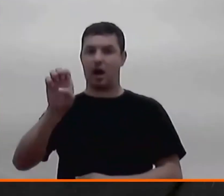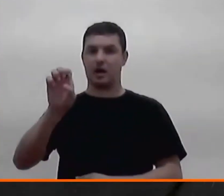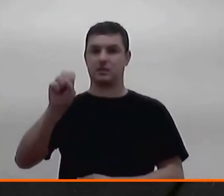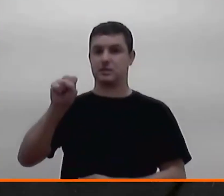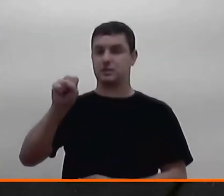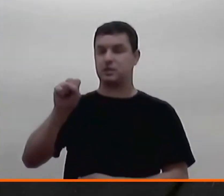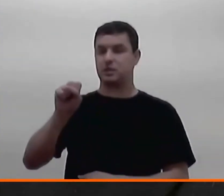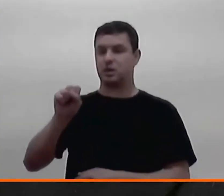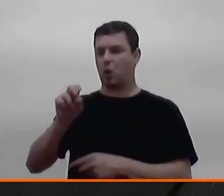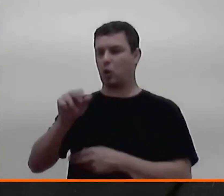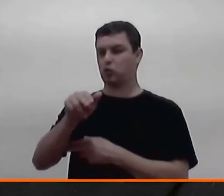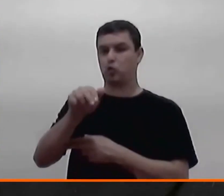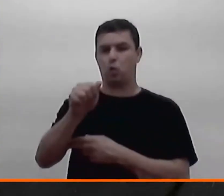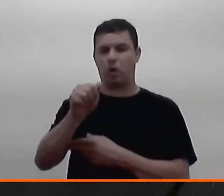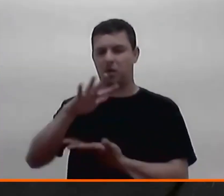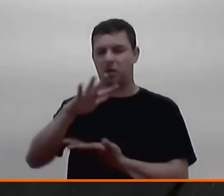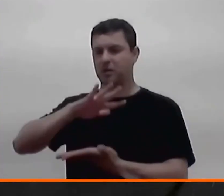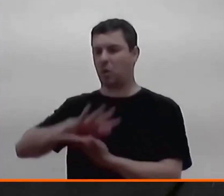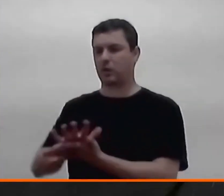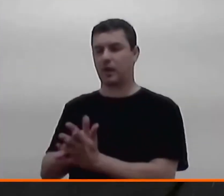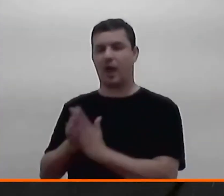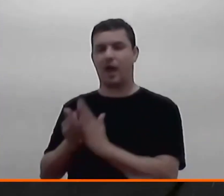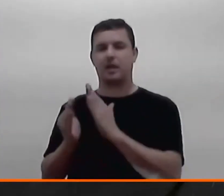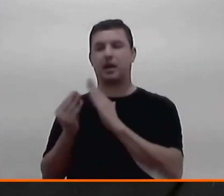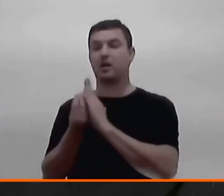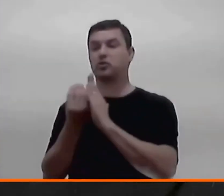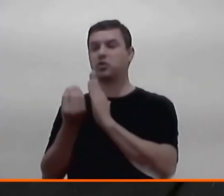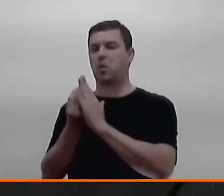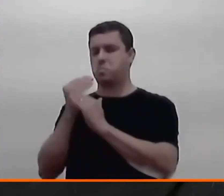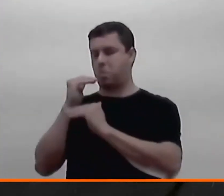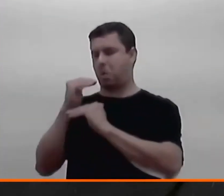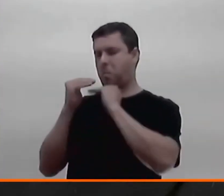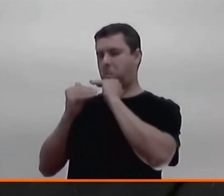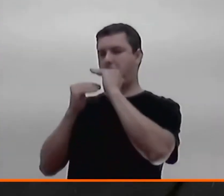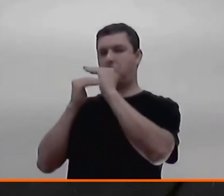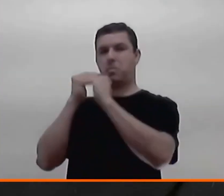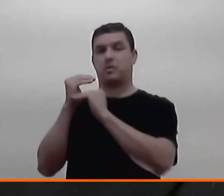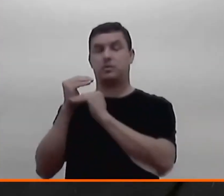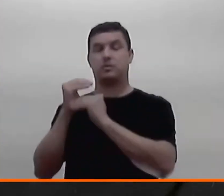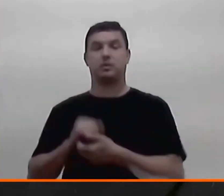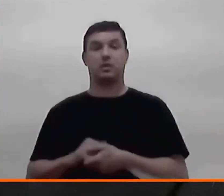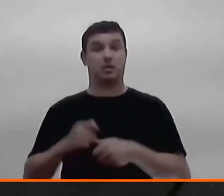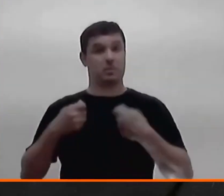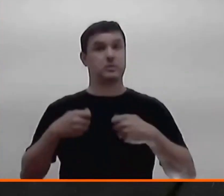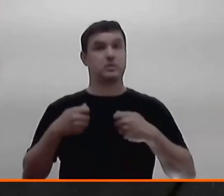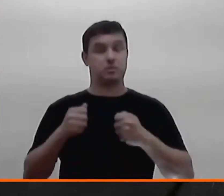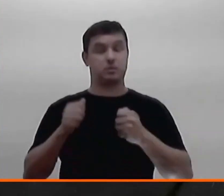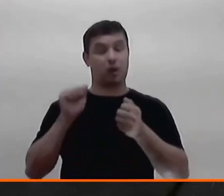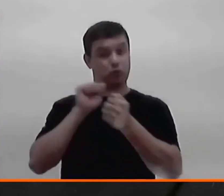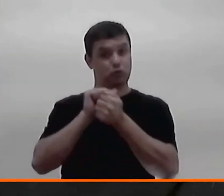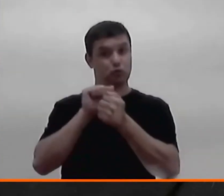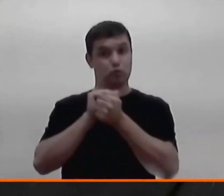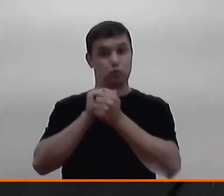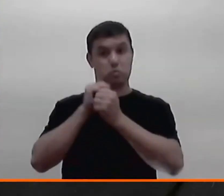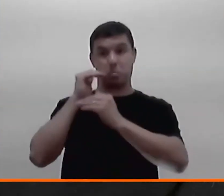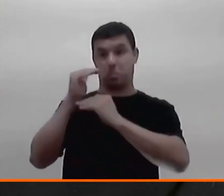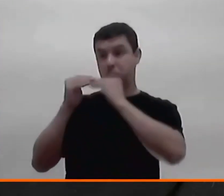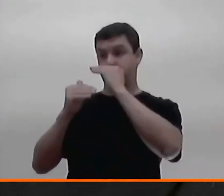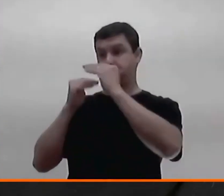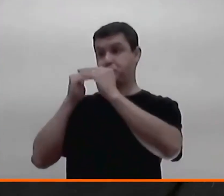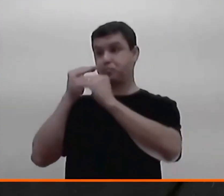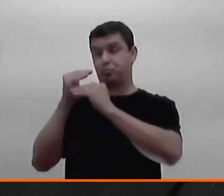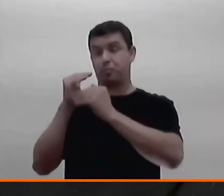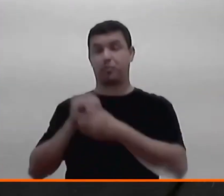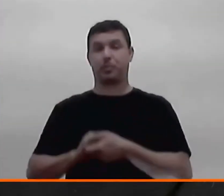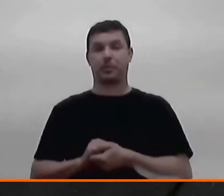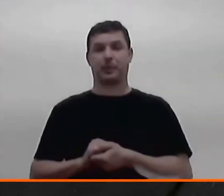a igreja edificada. Quando estamos edificada, amém, nós vamos até a